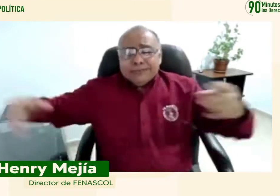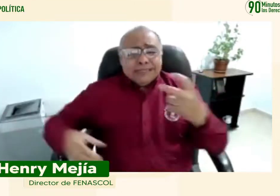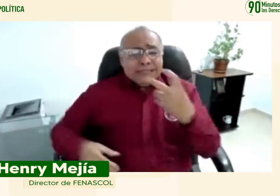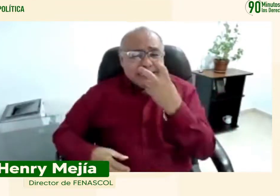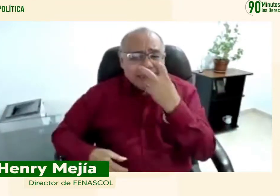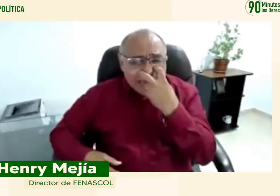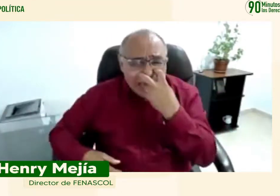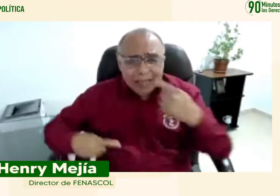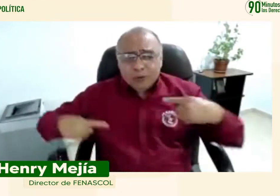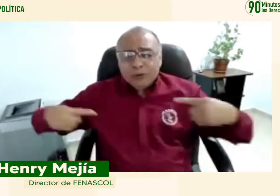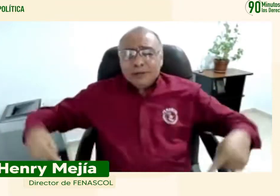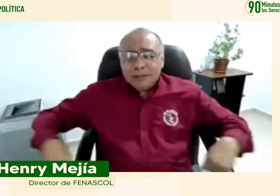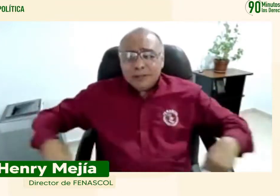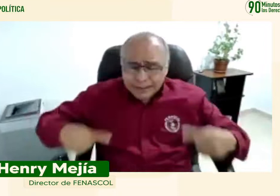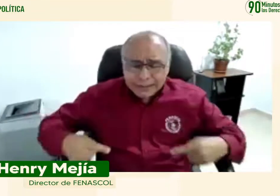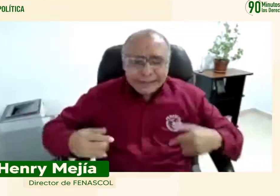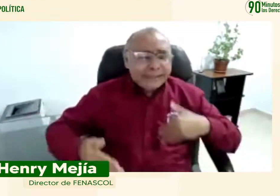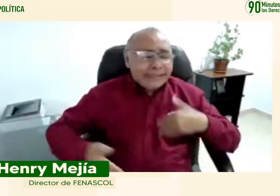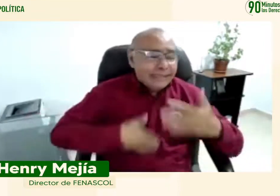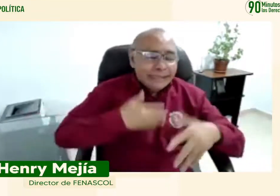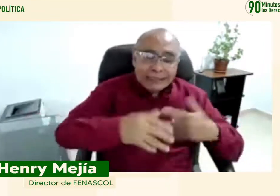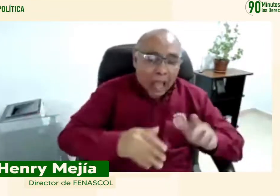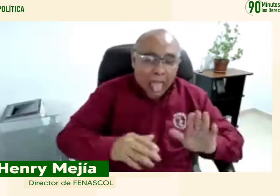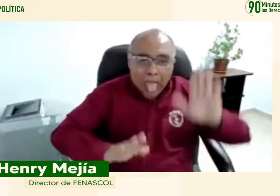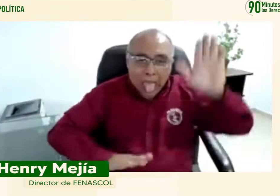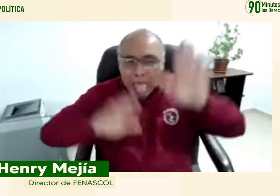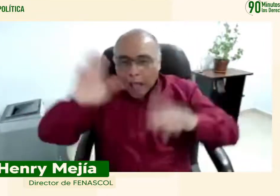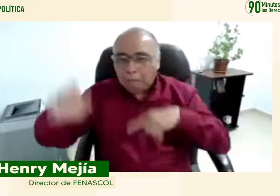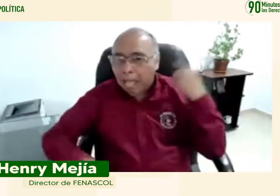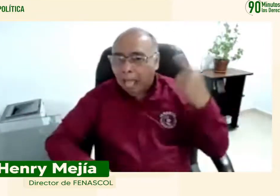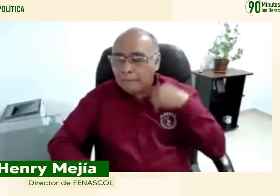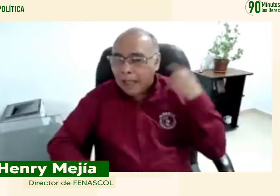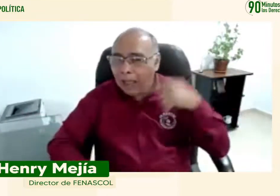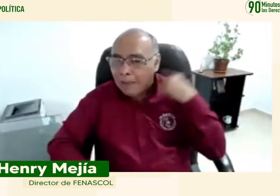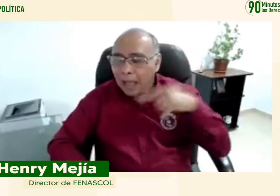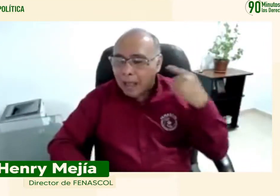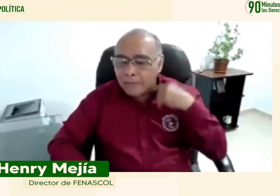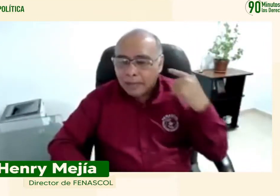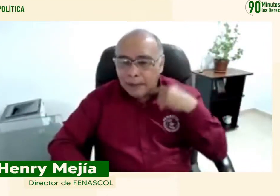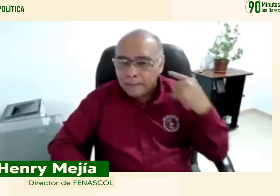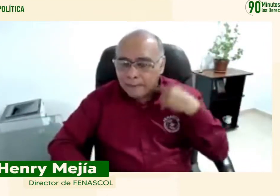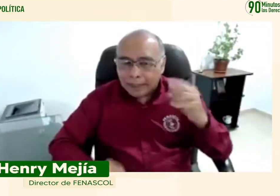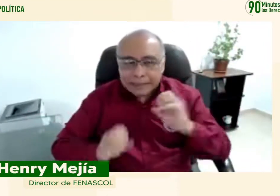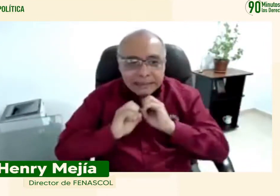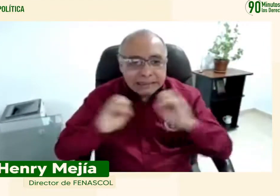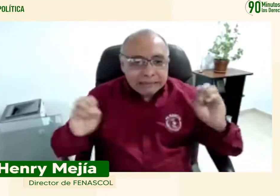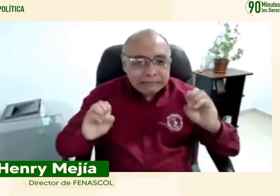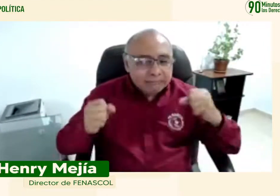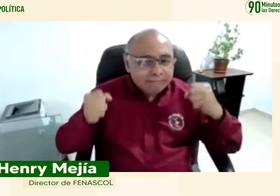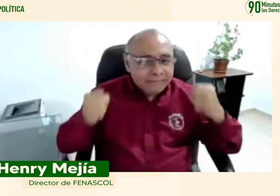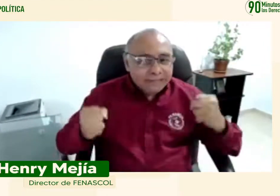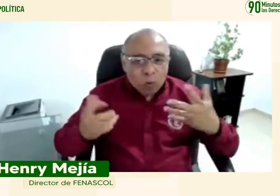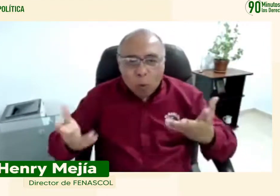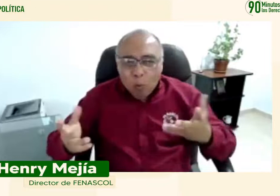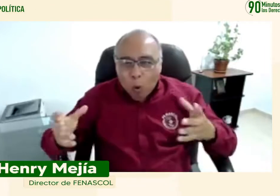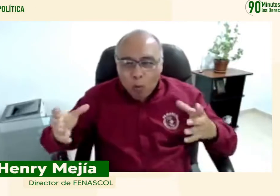discapacidad que muchísimas están personas ciegas personas con discapacidad física que han intentado también estar en estos espacios